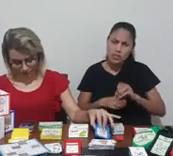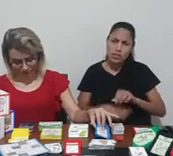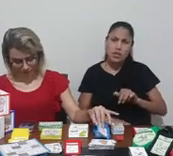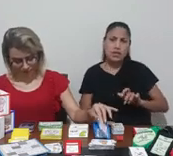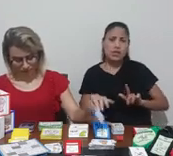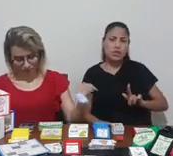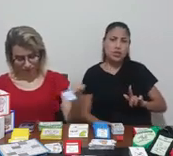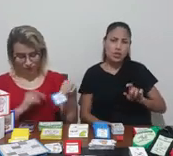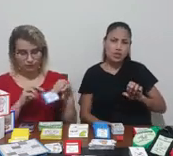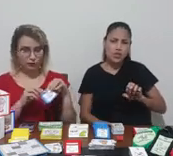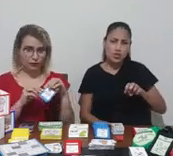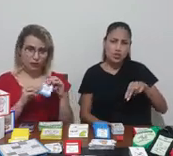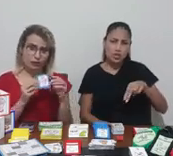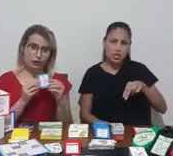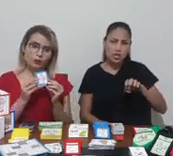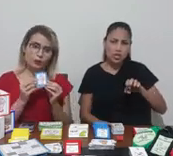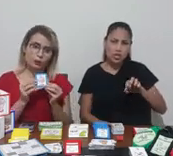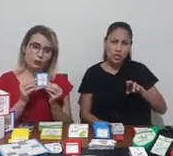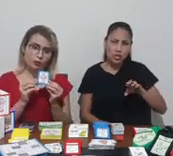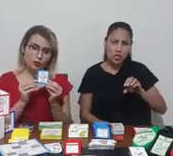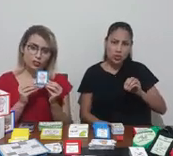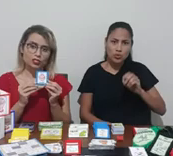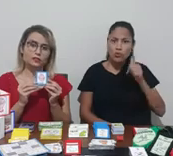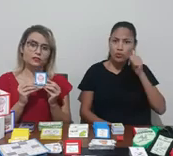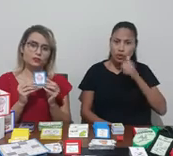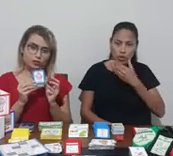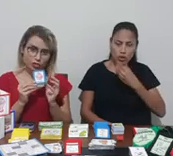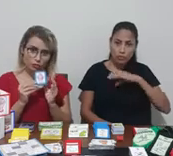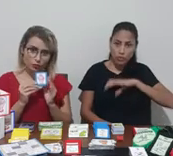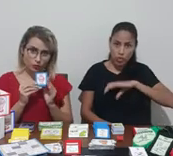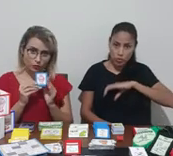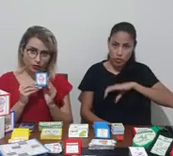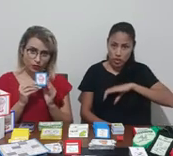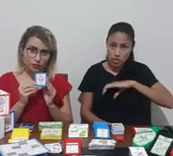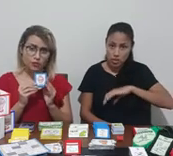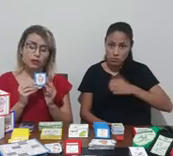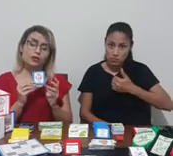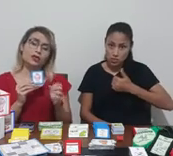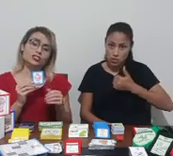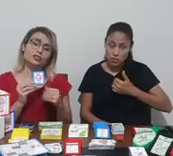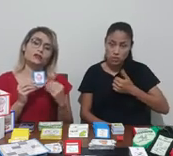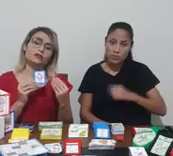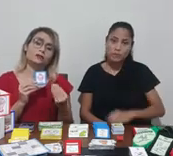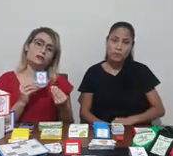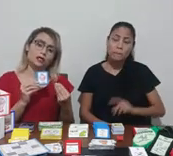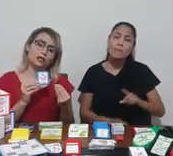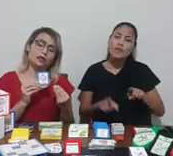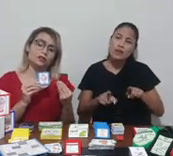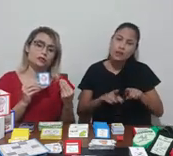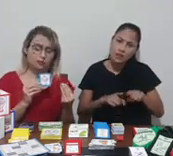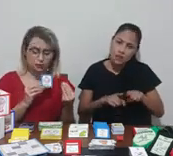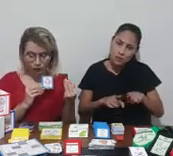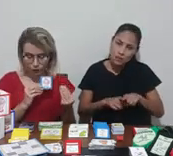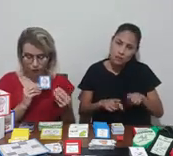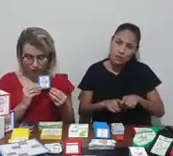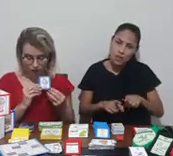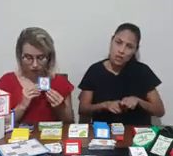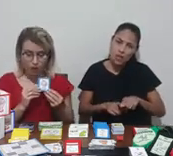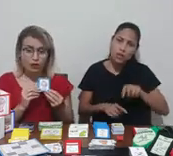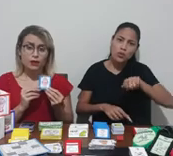português, tá? No primeiro momento a gente ensina o gênero em português e a gente também ensina